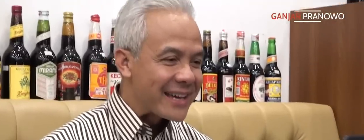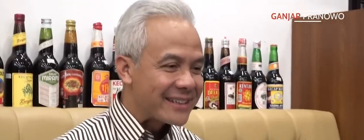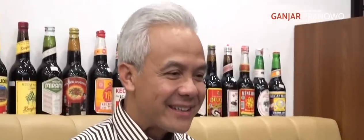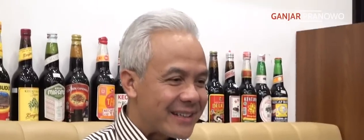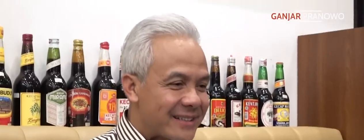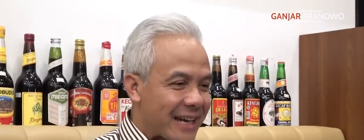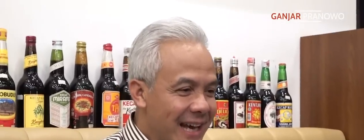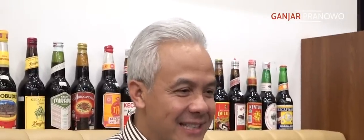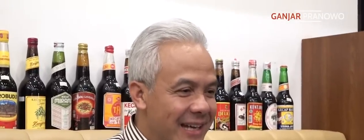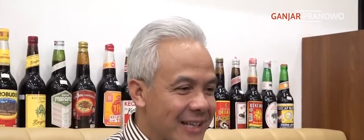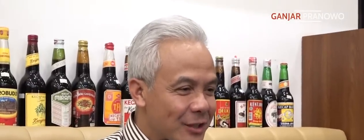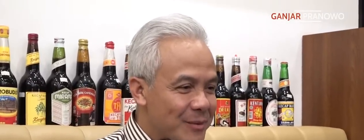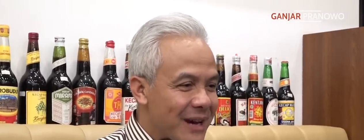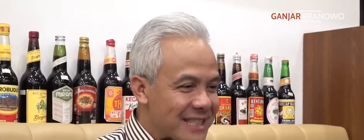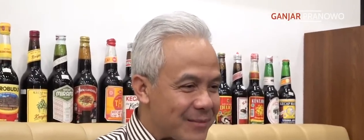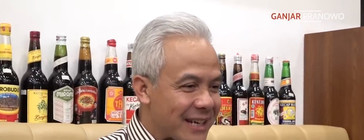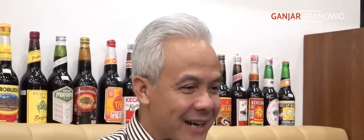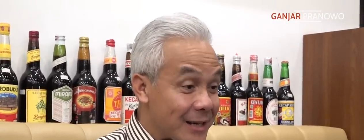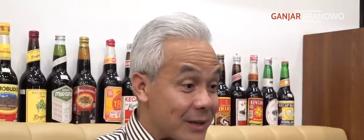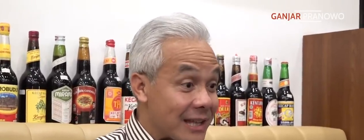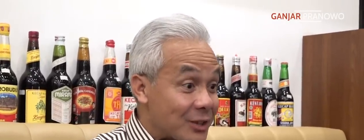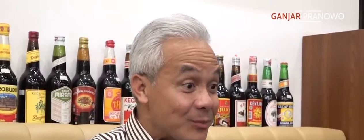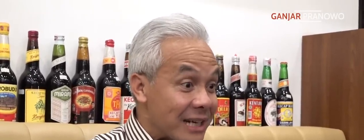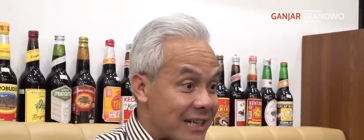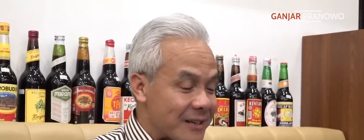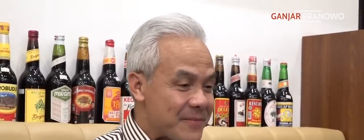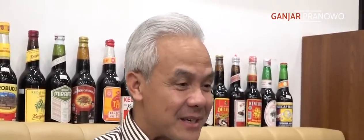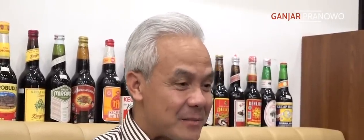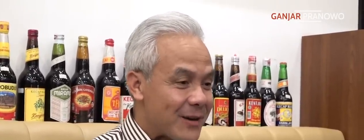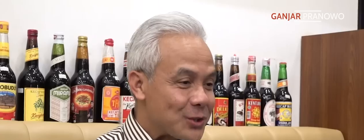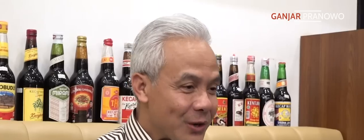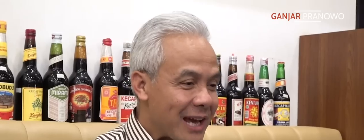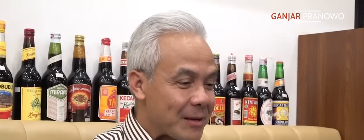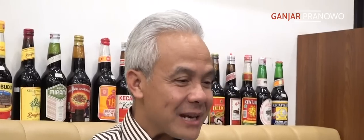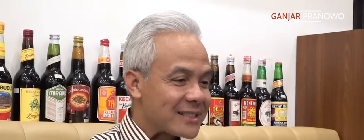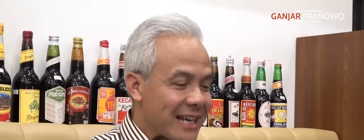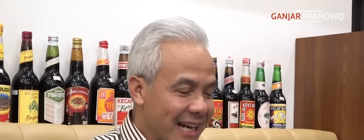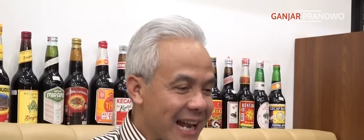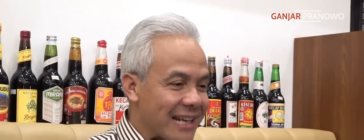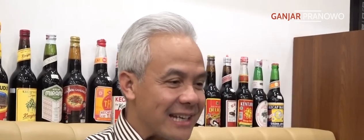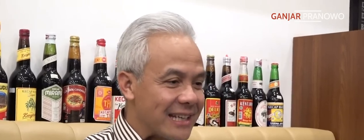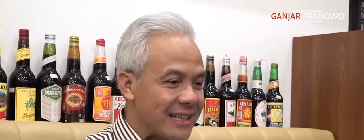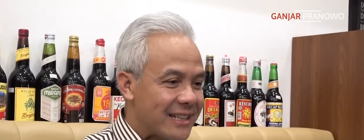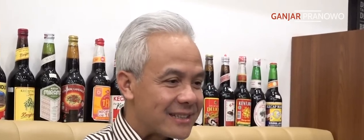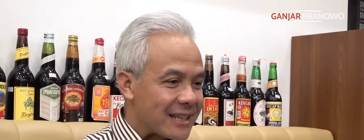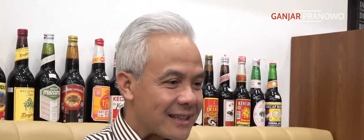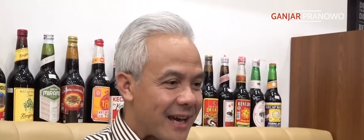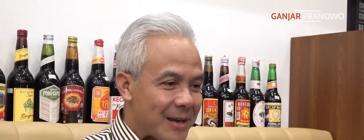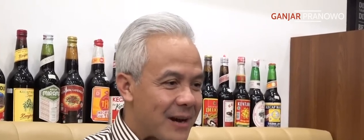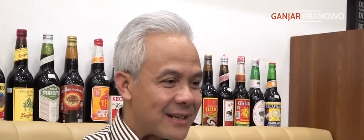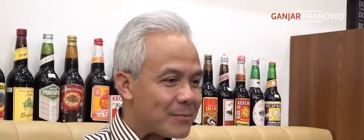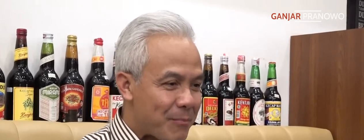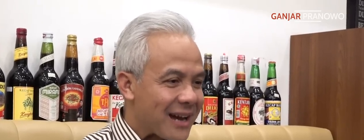yang terbaik saya aja ikut membaca Mendengarkan berita itu merinding bahwa surya yang pernah saya kenal ini